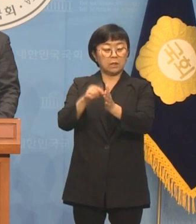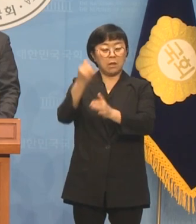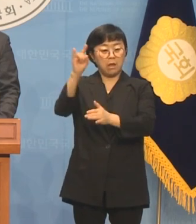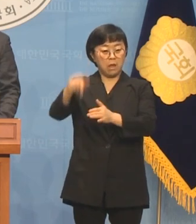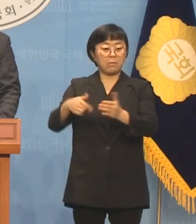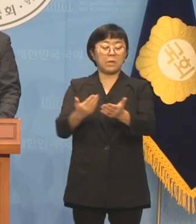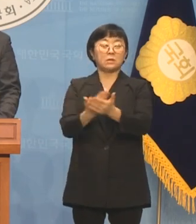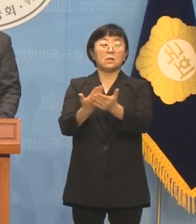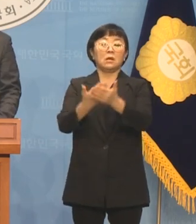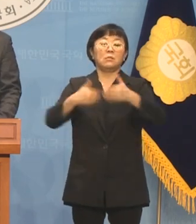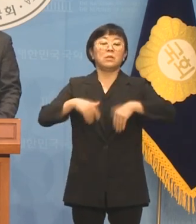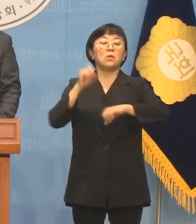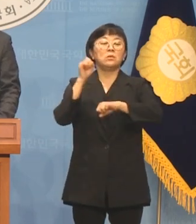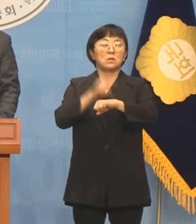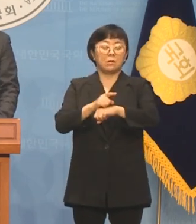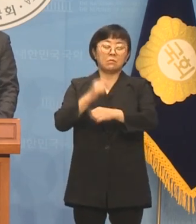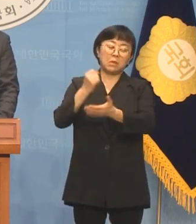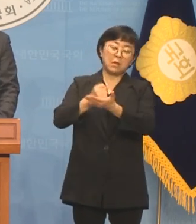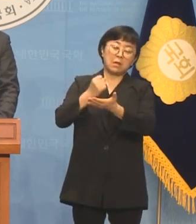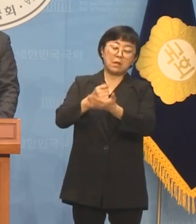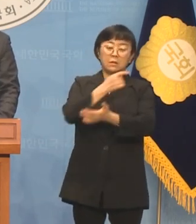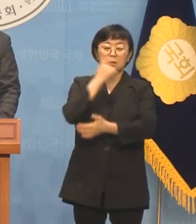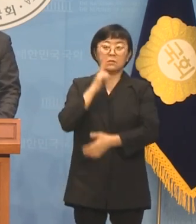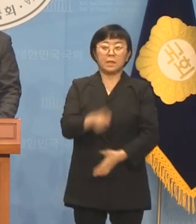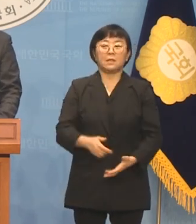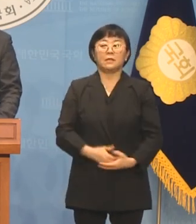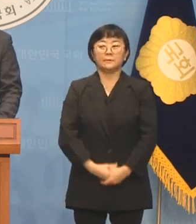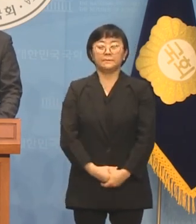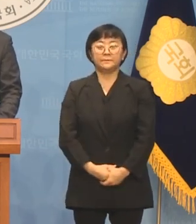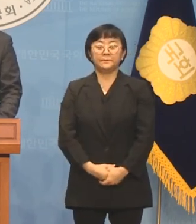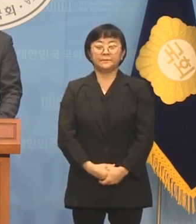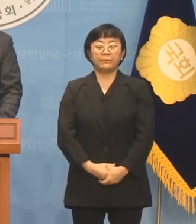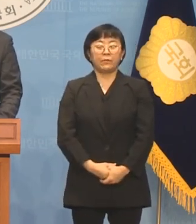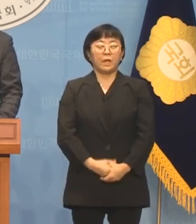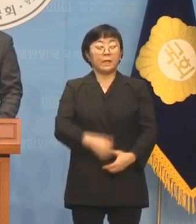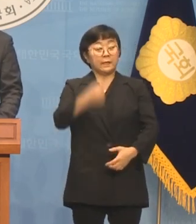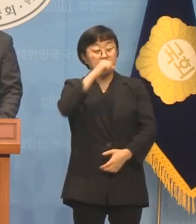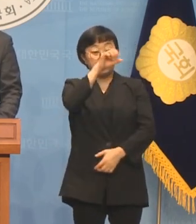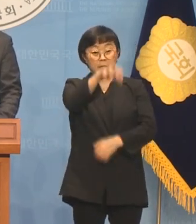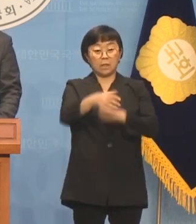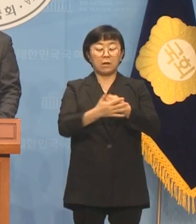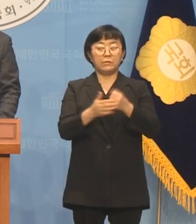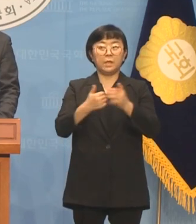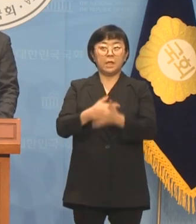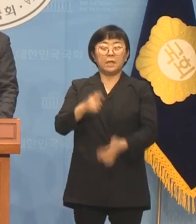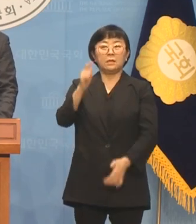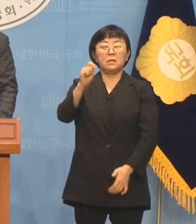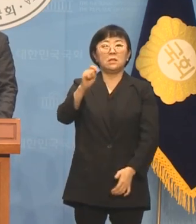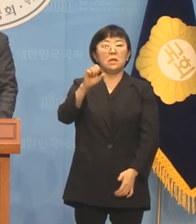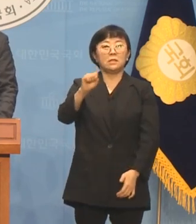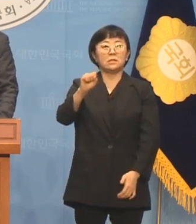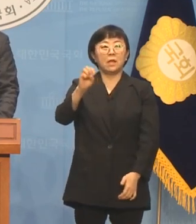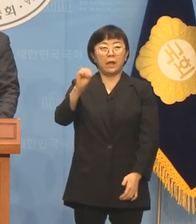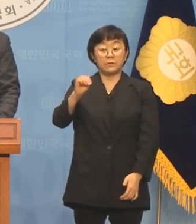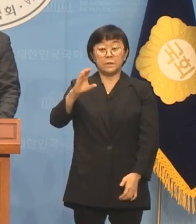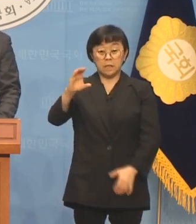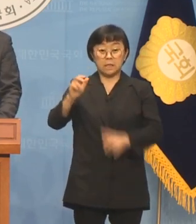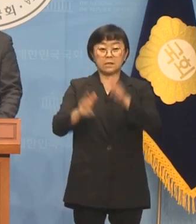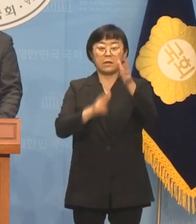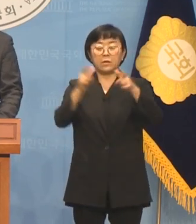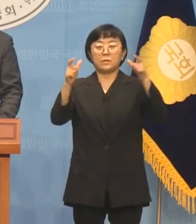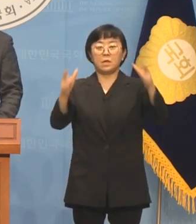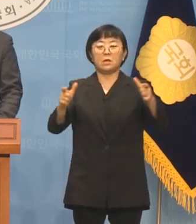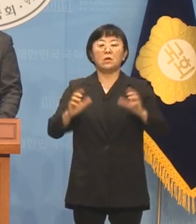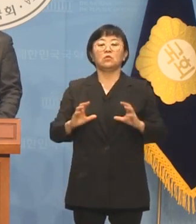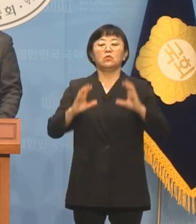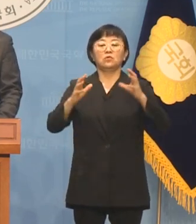핵발전의 필요성을 강변하는 근거가 되고 있습니다. 대만의 경우 TSMC의 산업단지를